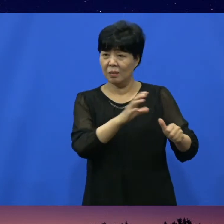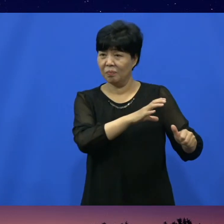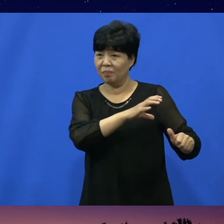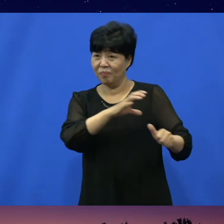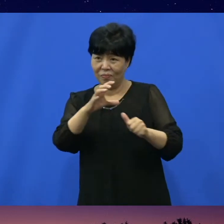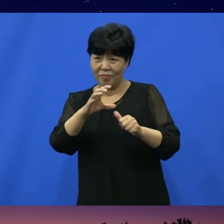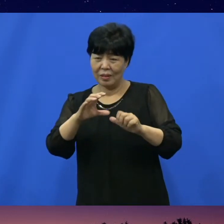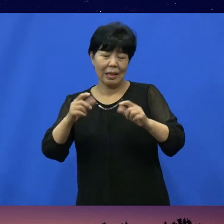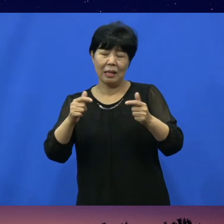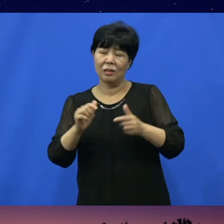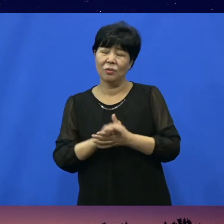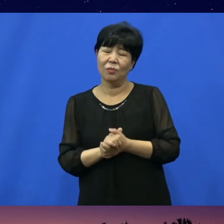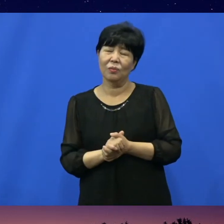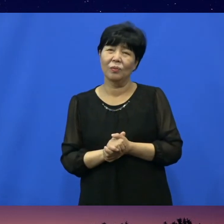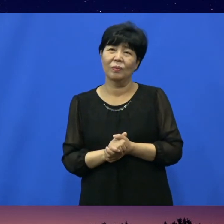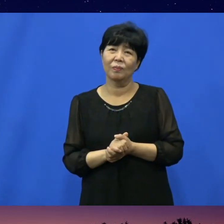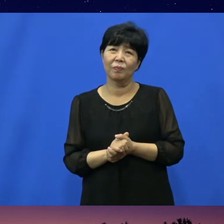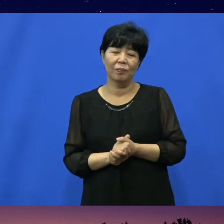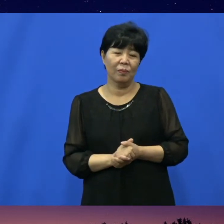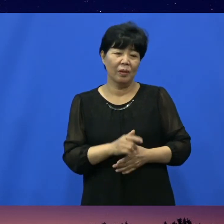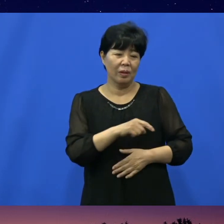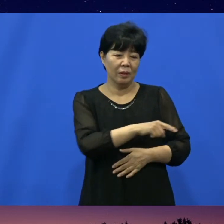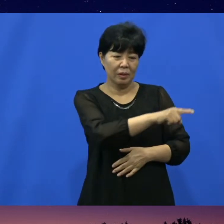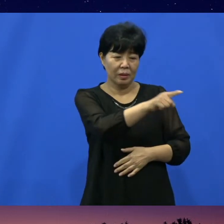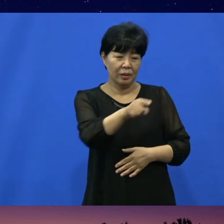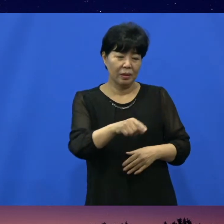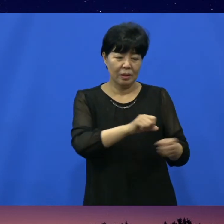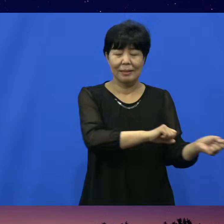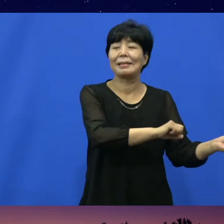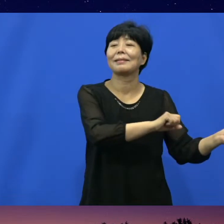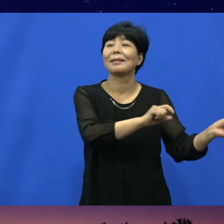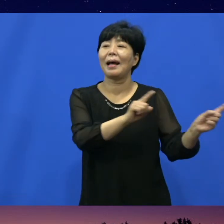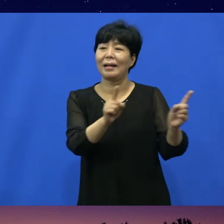온전하게 세워주고 살려주는 사랑을 합니다.